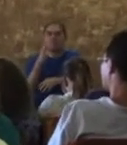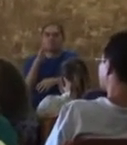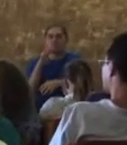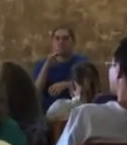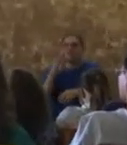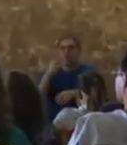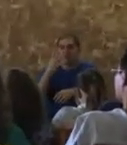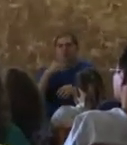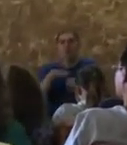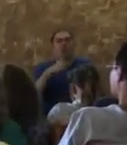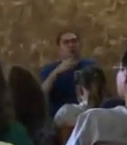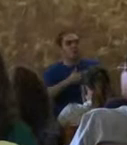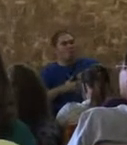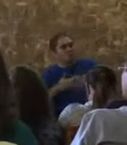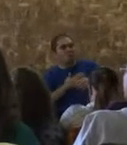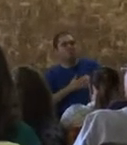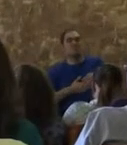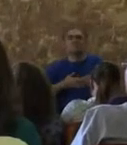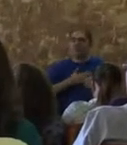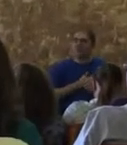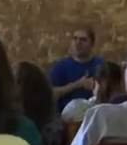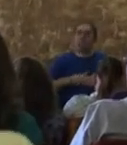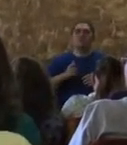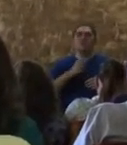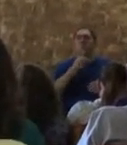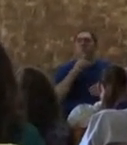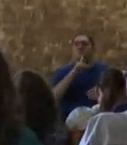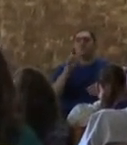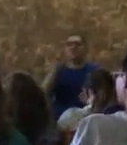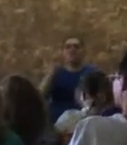gostei, ouvi tudo. E o Dilson é meu cunhado.